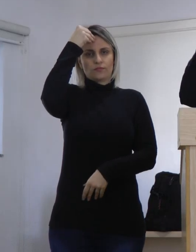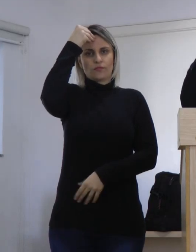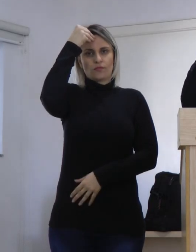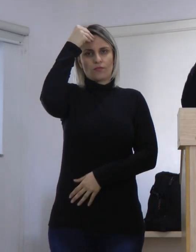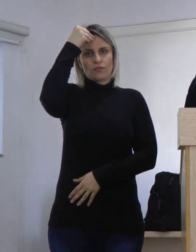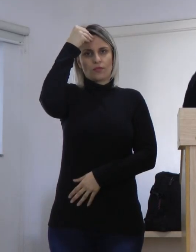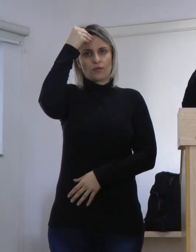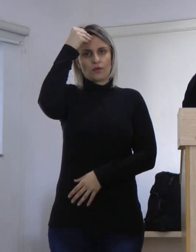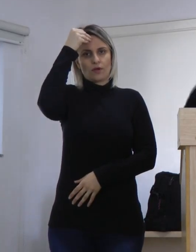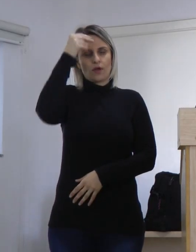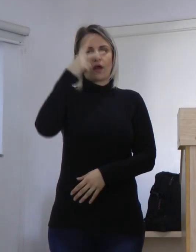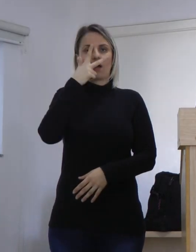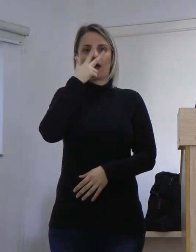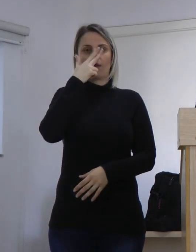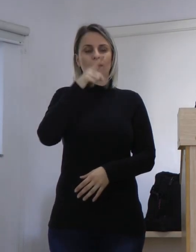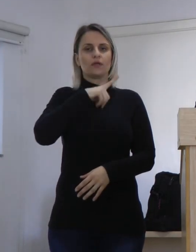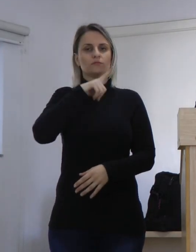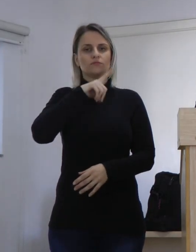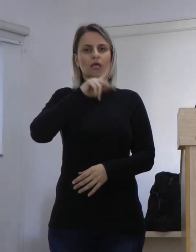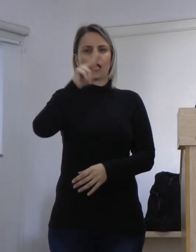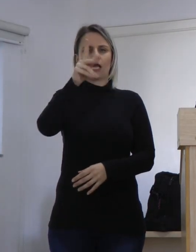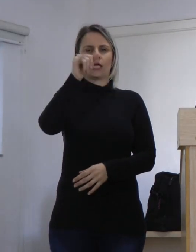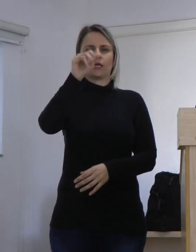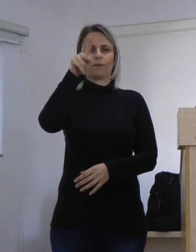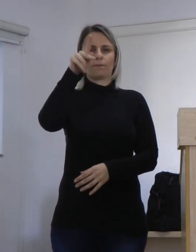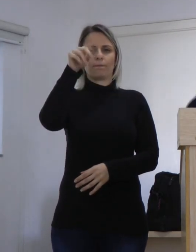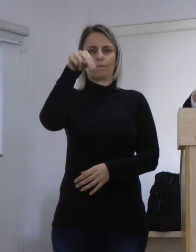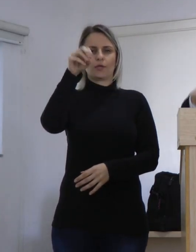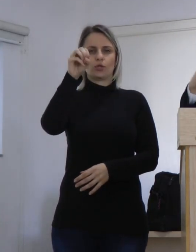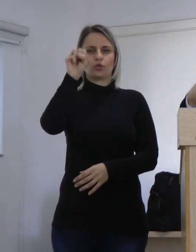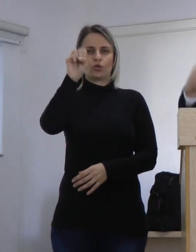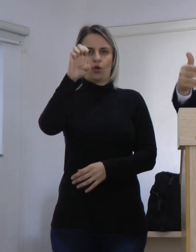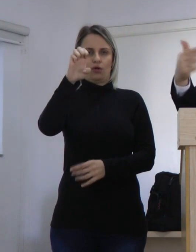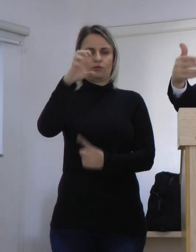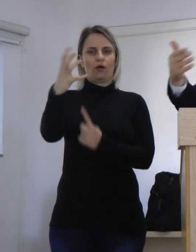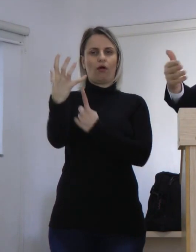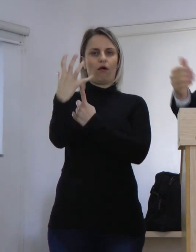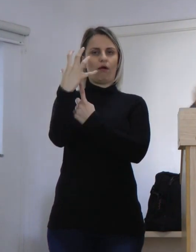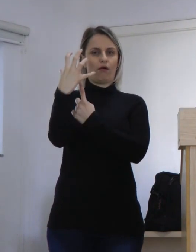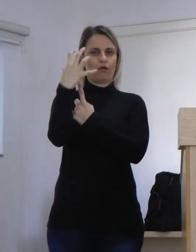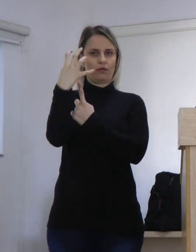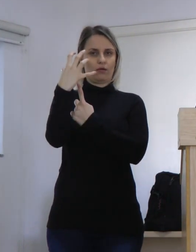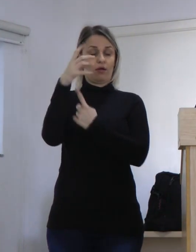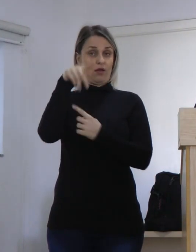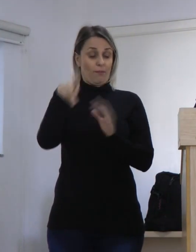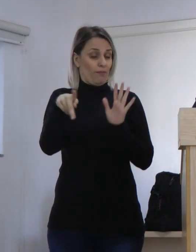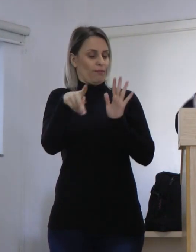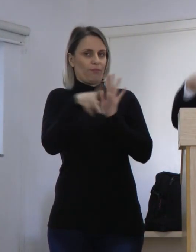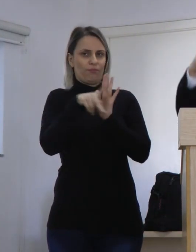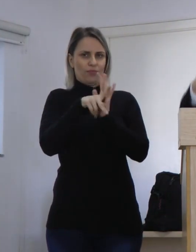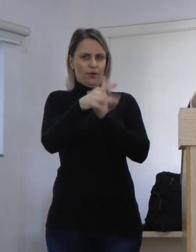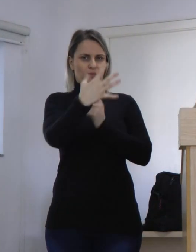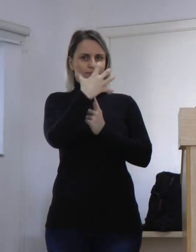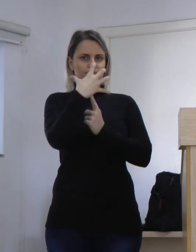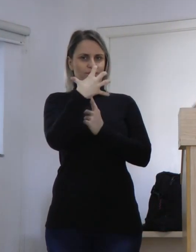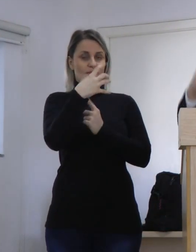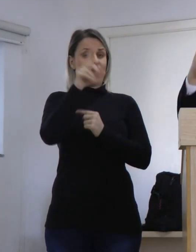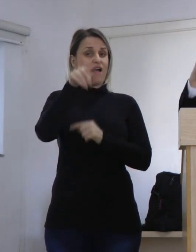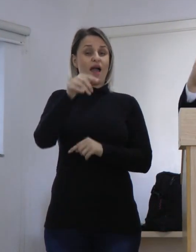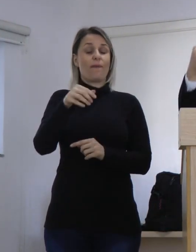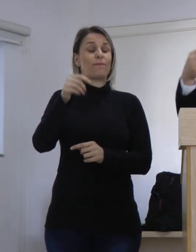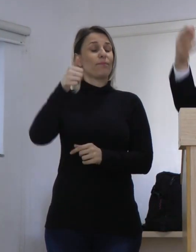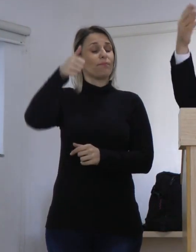processo hipnótico obsessivo. É uma auto-obsessão. É pior do que a